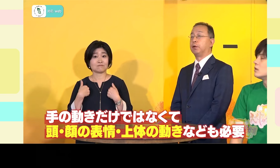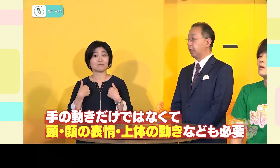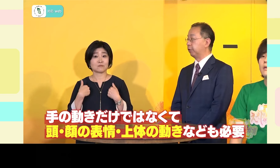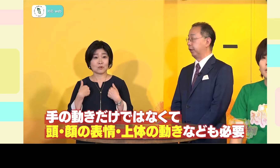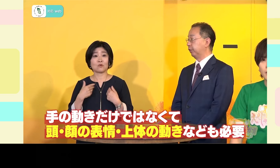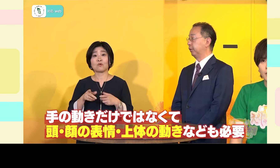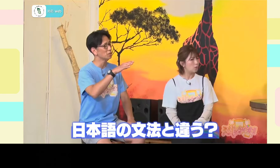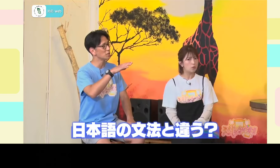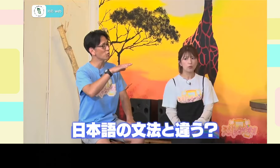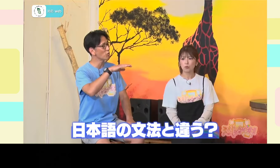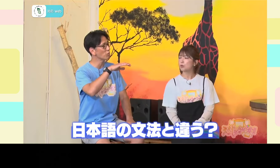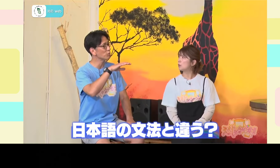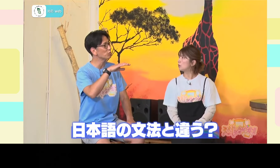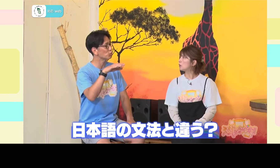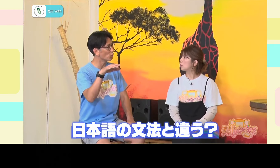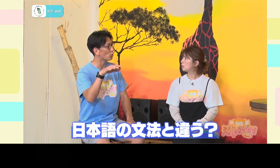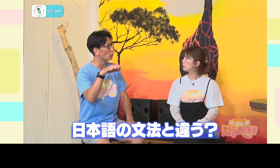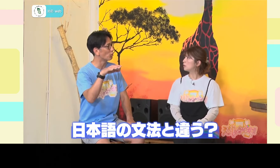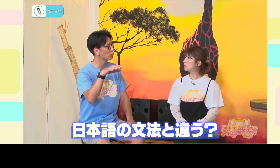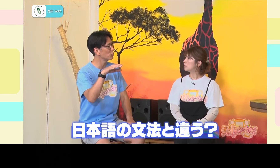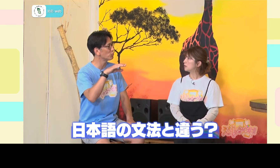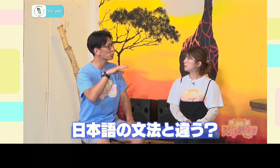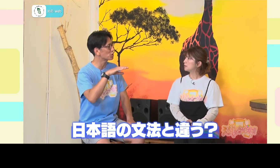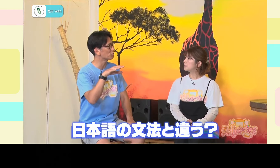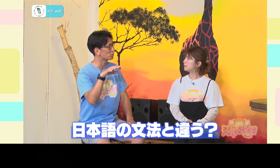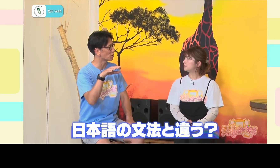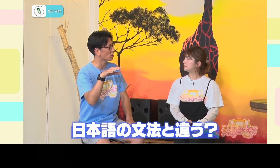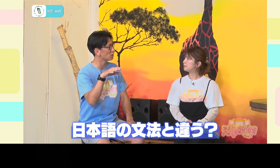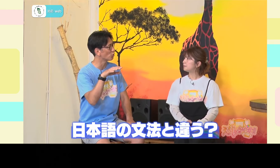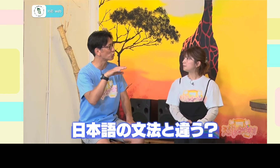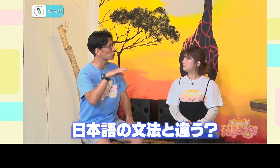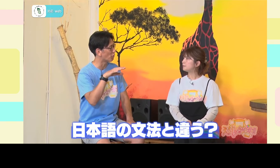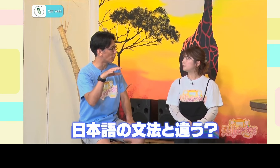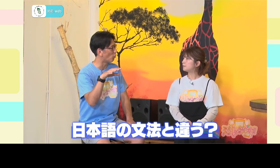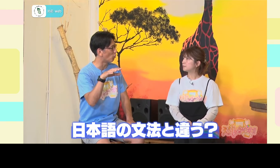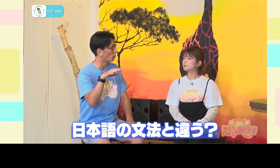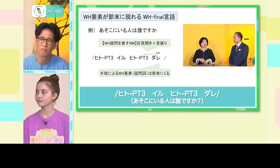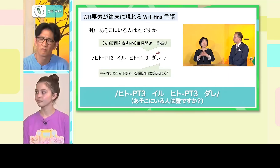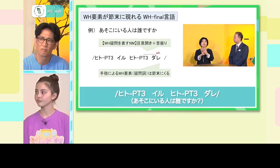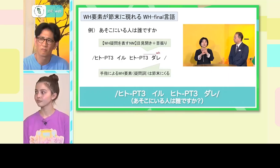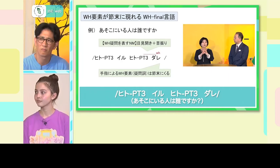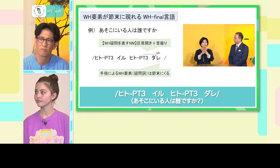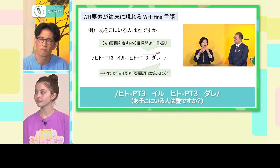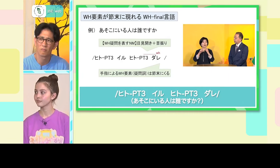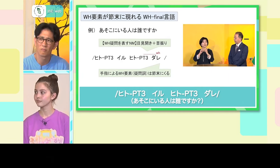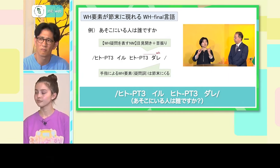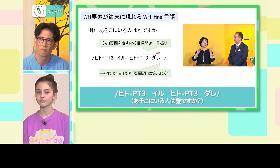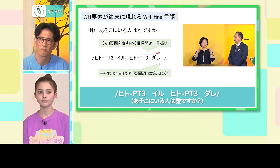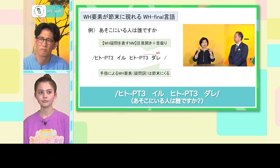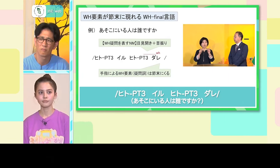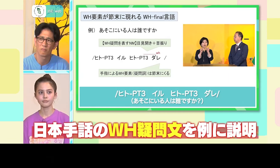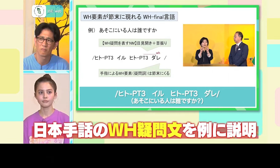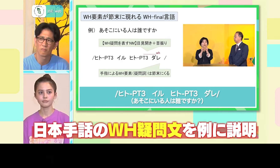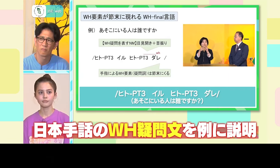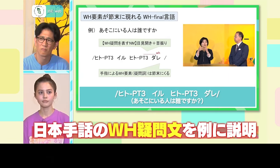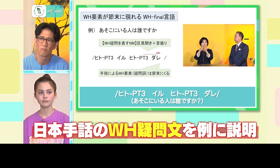になるんです。 日本文と文法違うんですか、日本手話は？もう 例えば日本手話